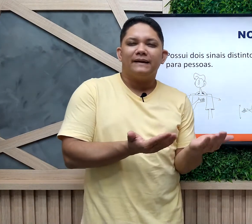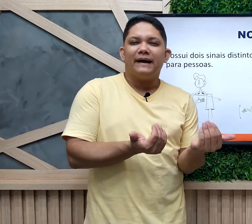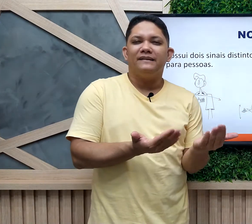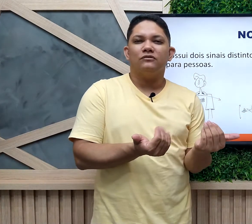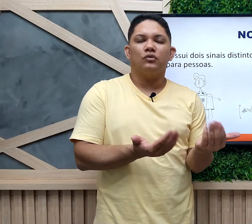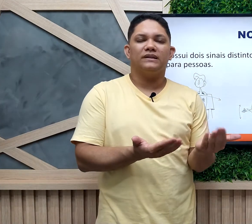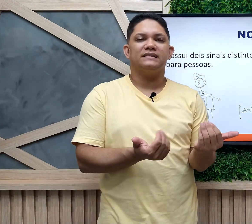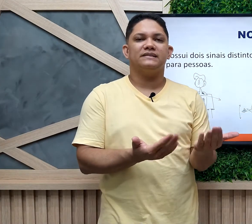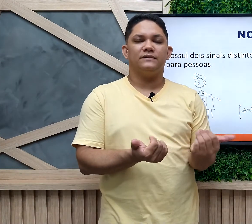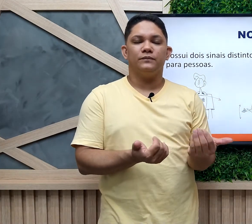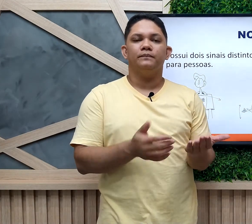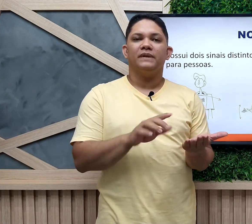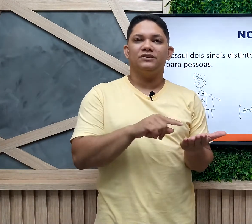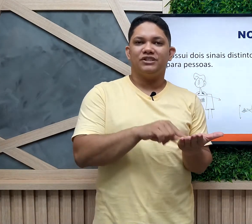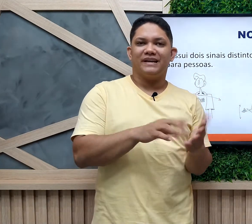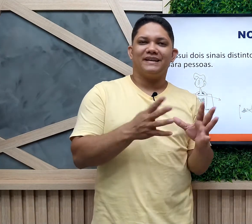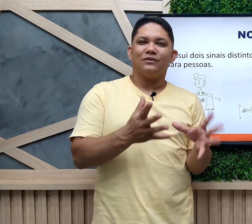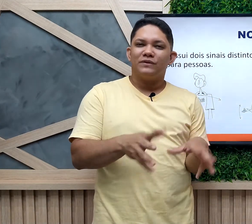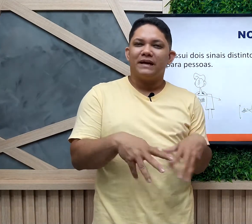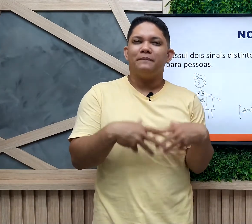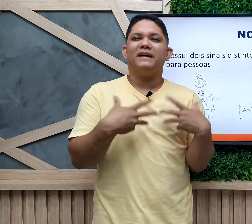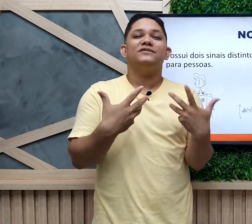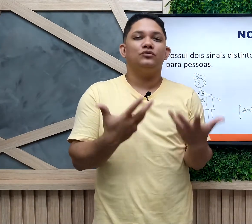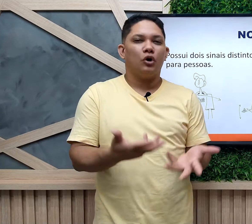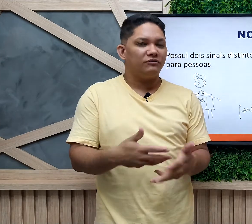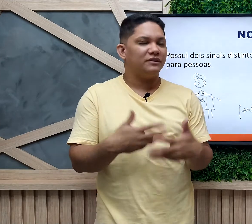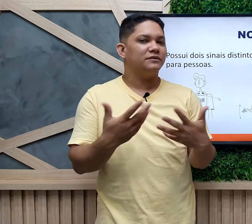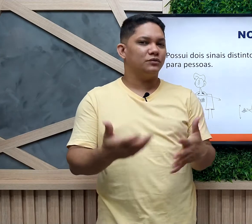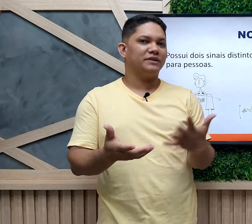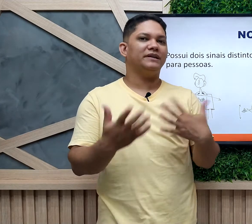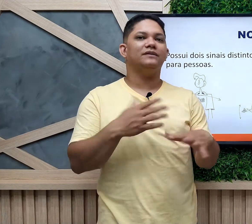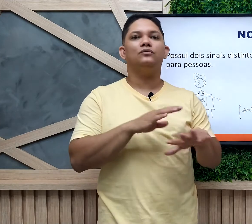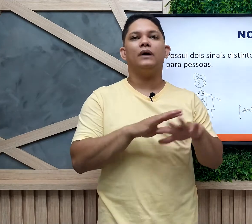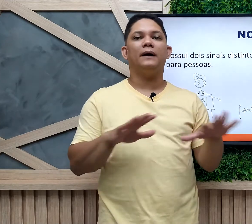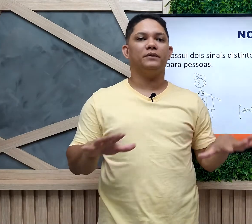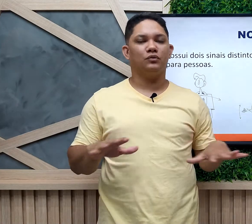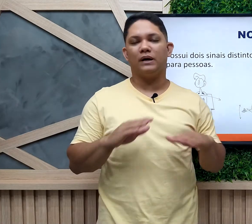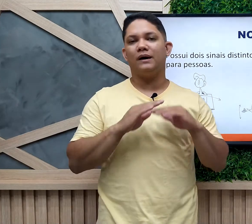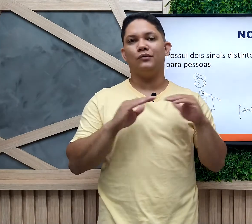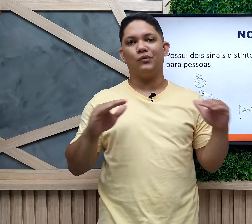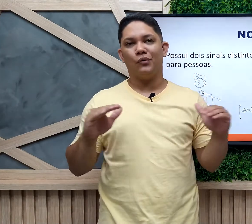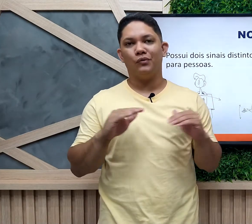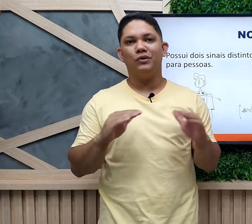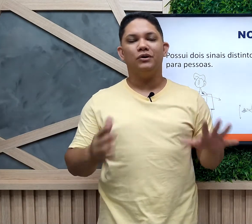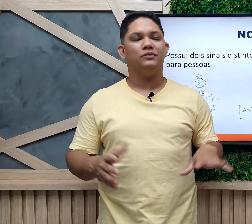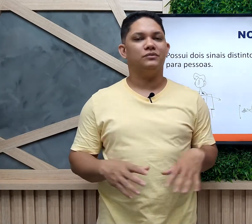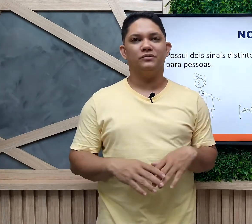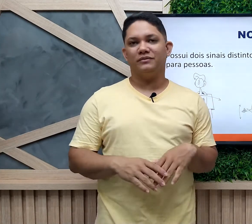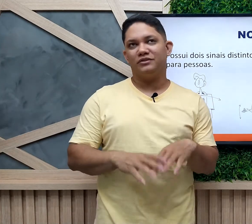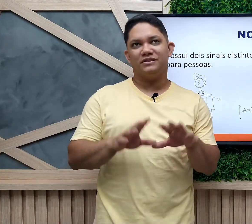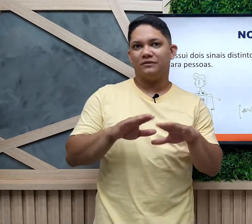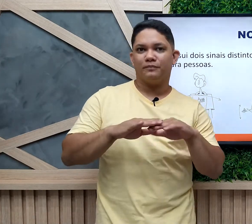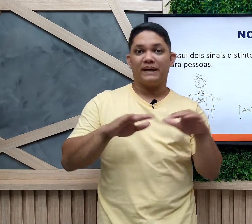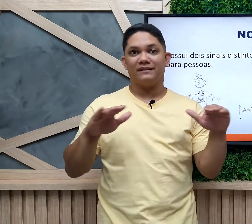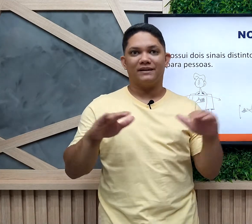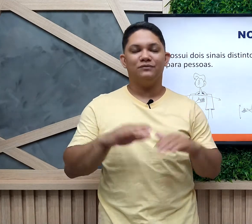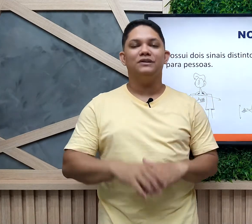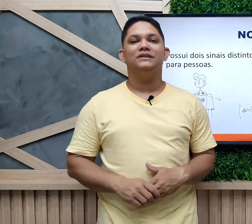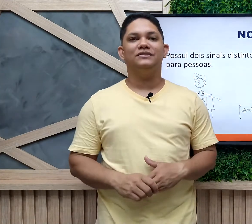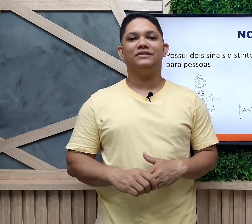a entonação de que aquela coisa é mais nova do que o habitual ou vamos dizer, o padrão de que